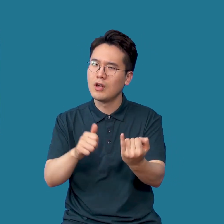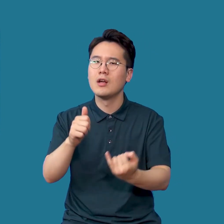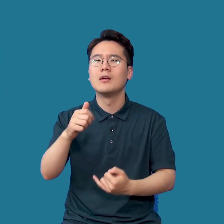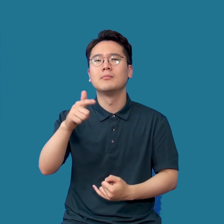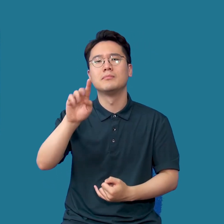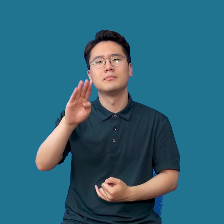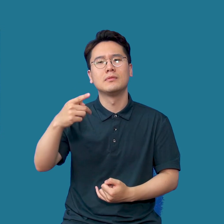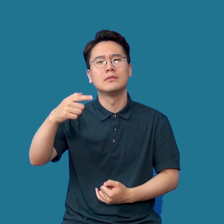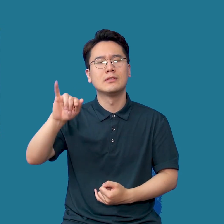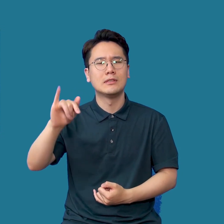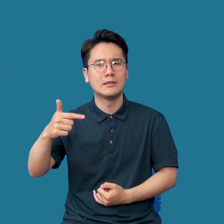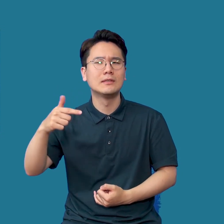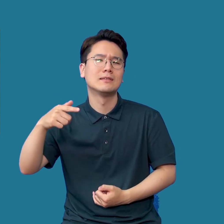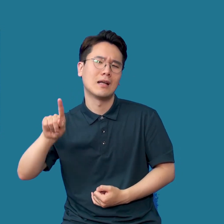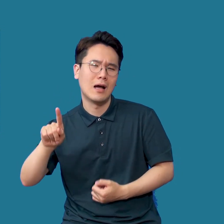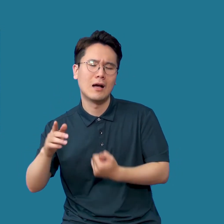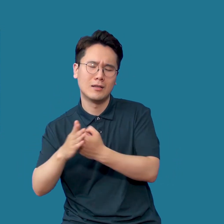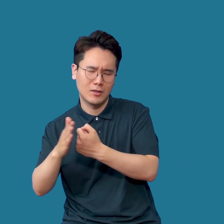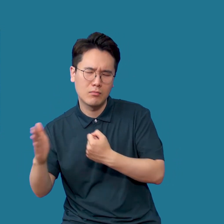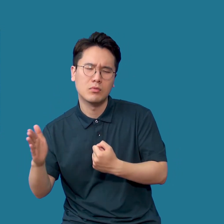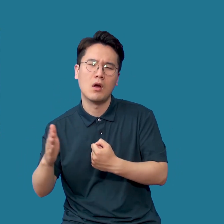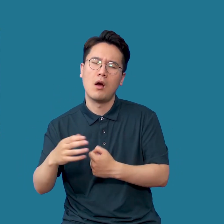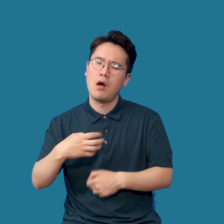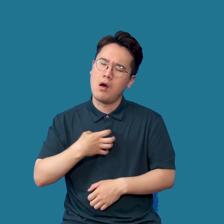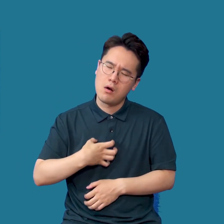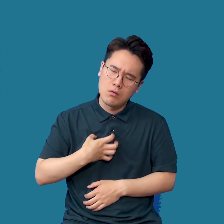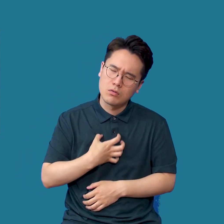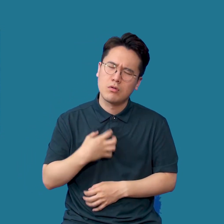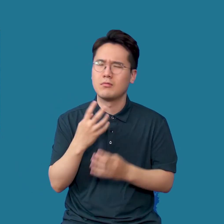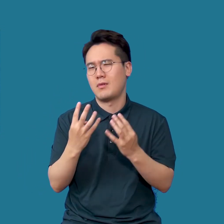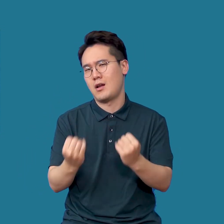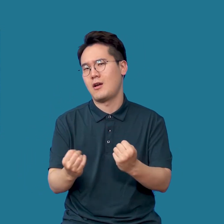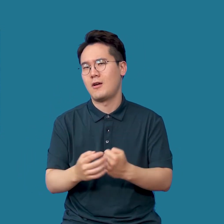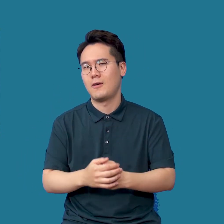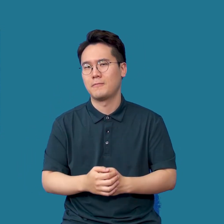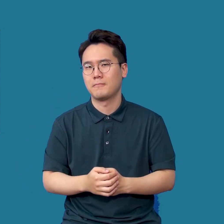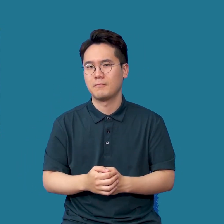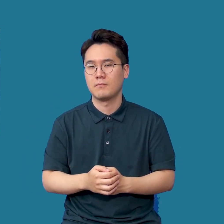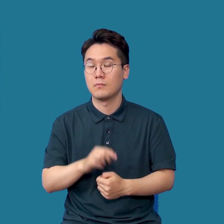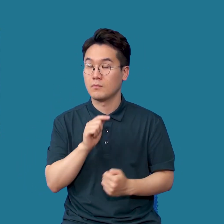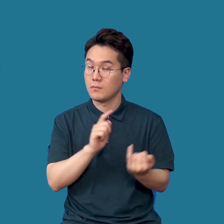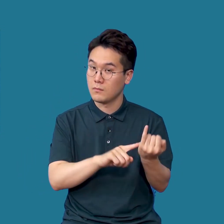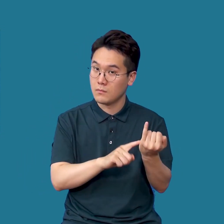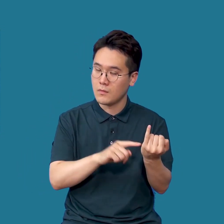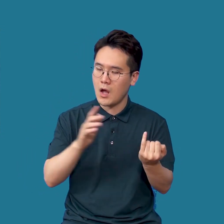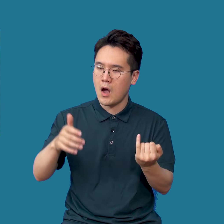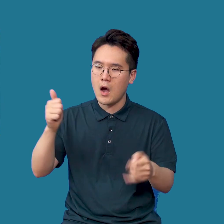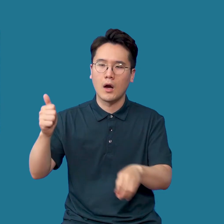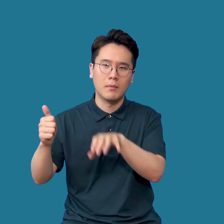한나는 답답하고 괴로운 마음을 하나님 앞에 가지고 나와서 다 쏟아놓았습니다.